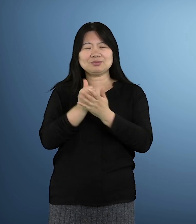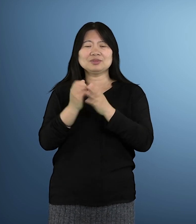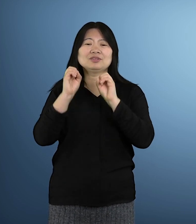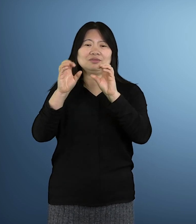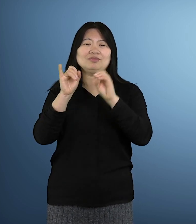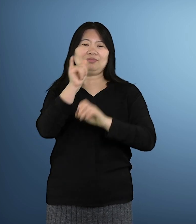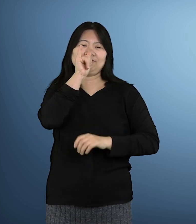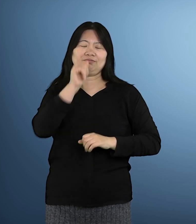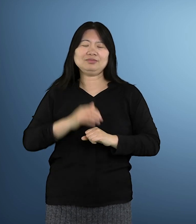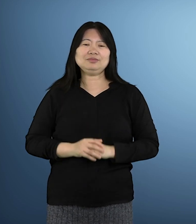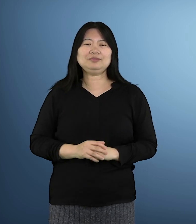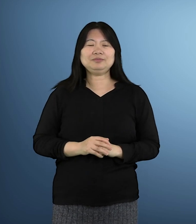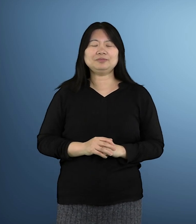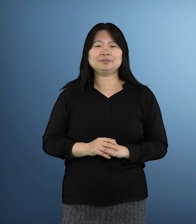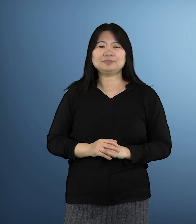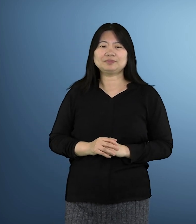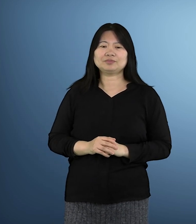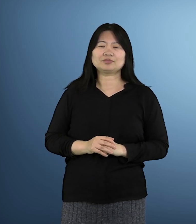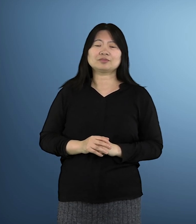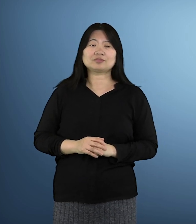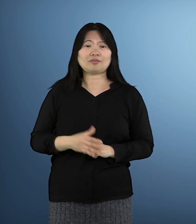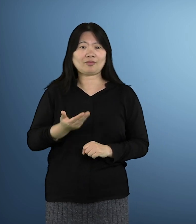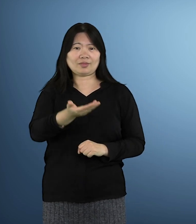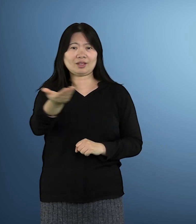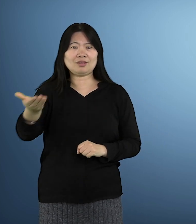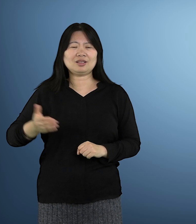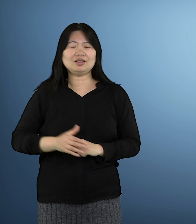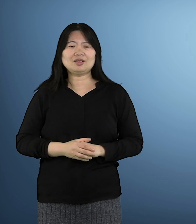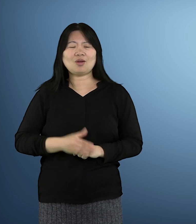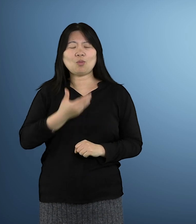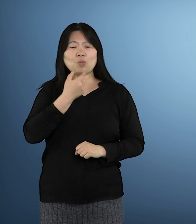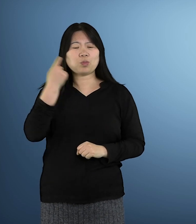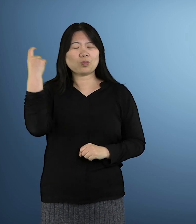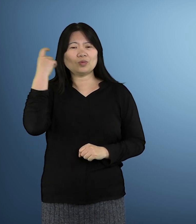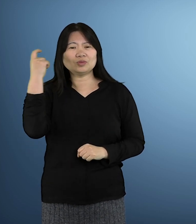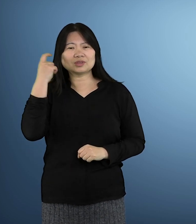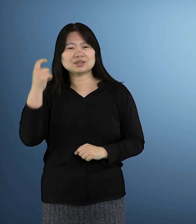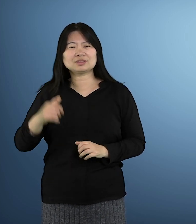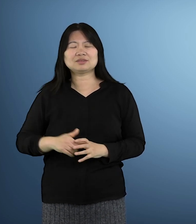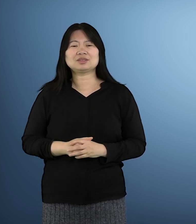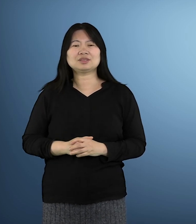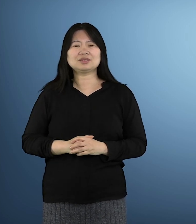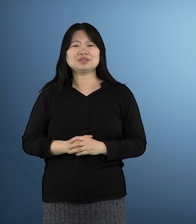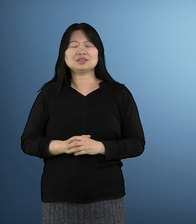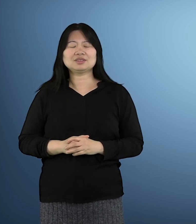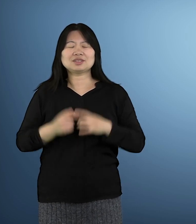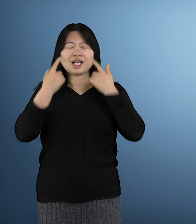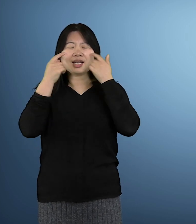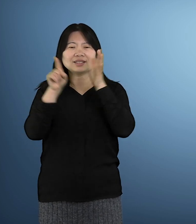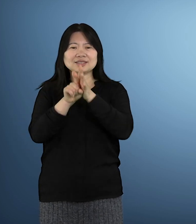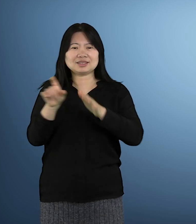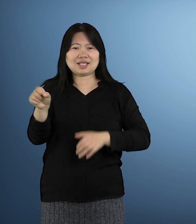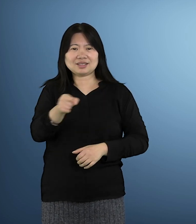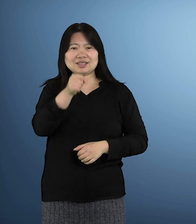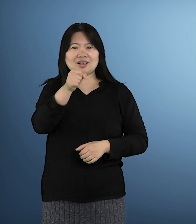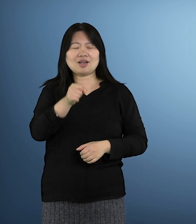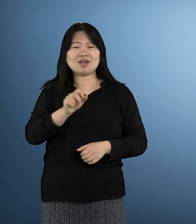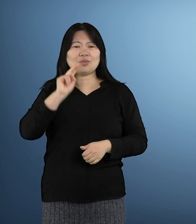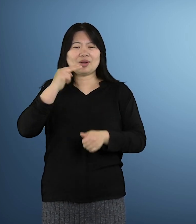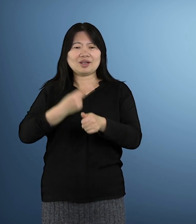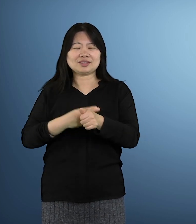전파하나니. 자, 여러분, 그렇게 복음을, 확신을 가지고